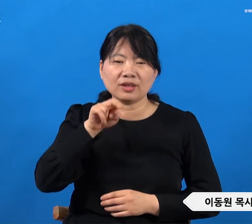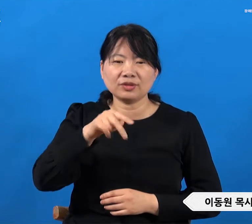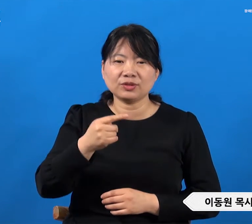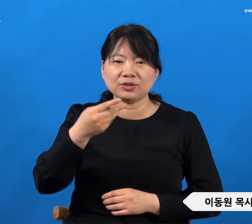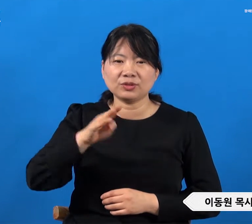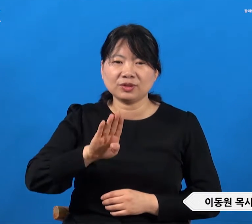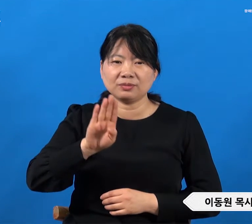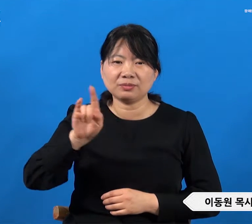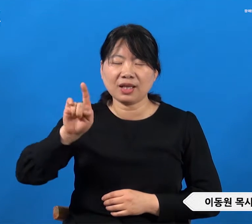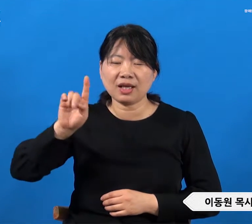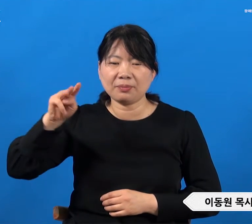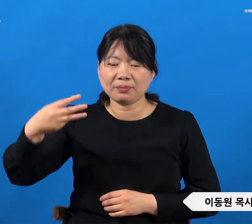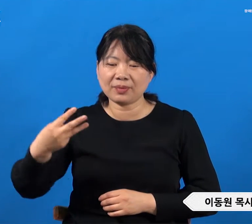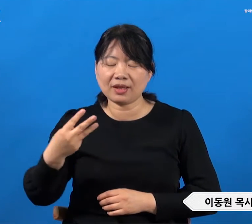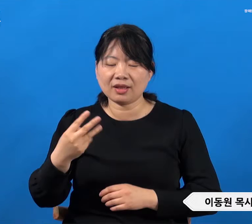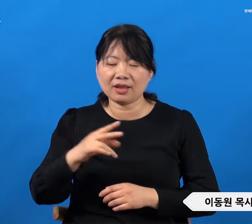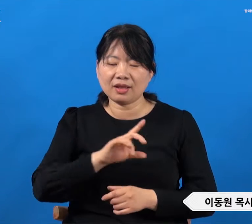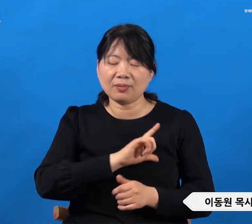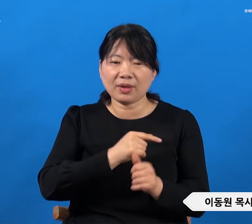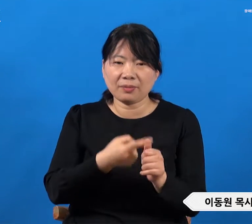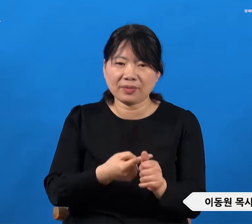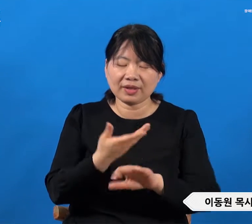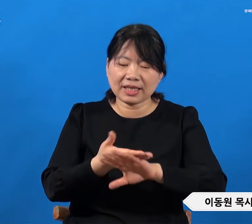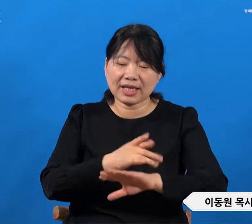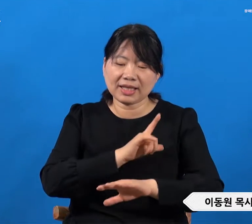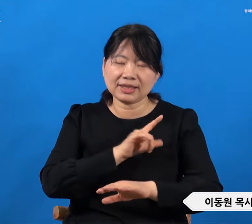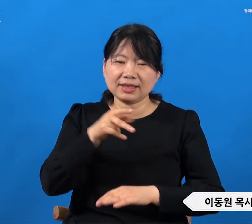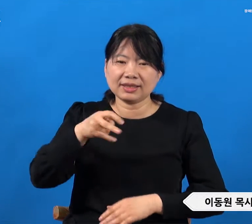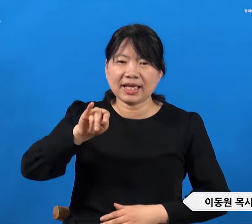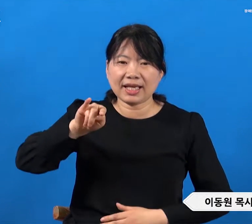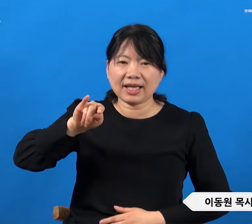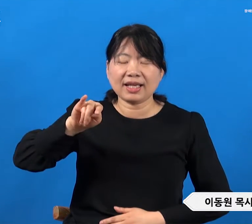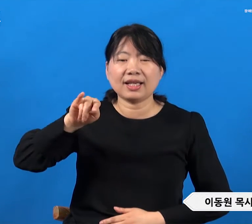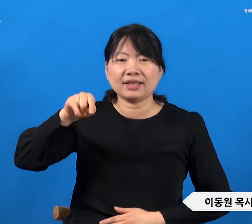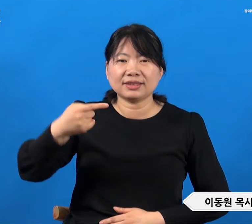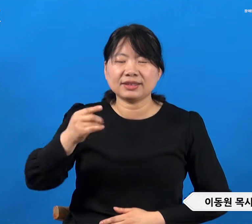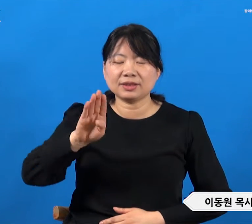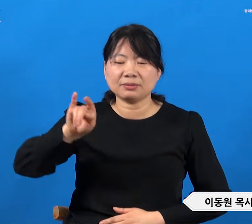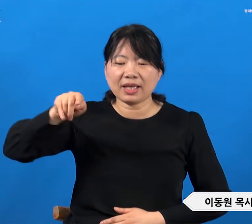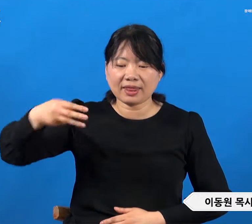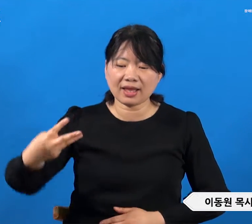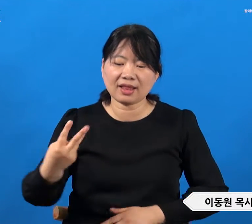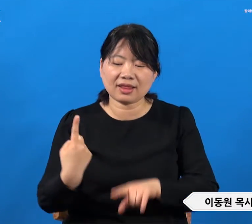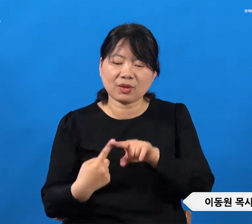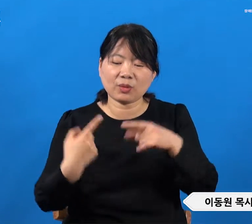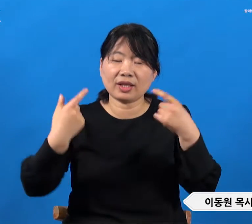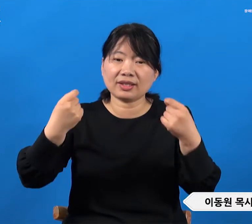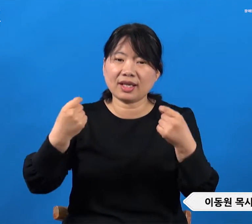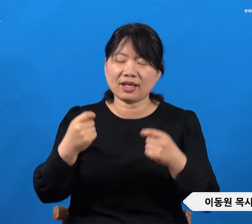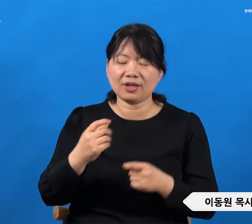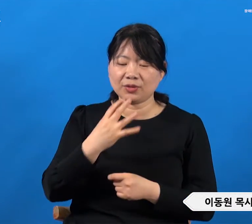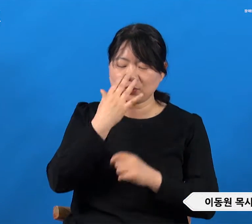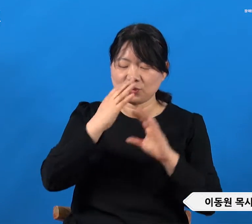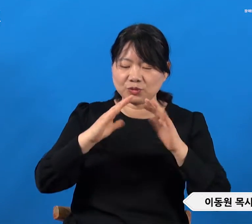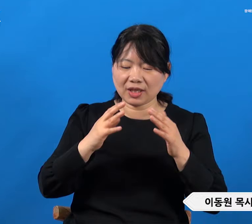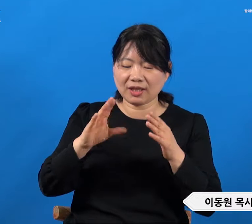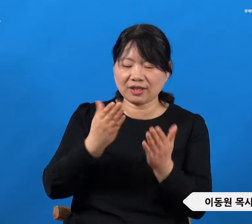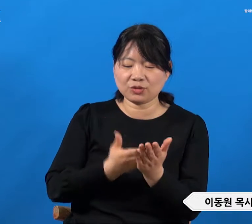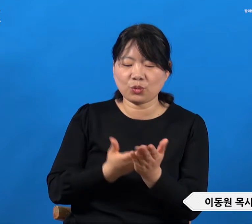혹은 스룹바벨의 별명은 다른 이름은 세스바살, 똑같은 사람이에요. 당시 유대